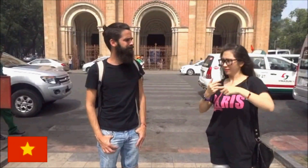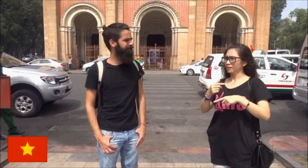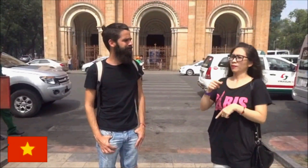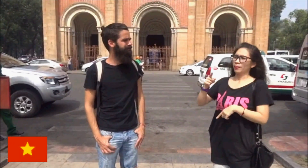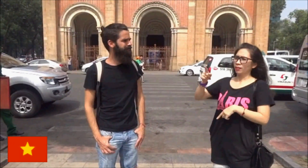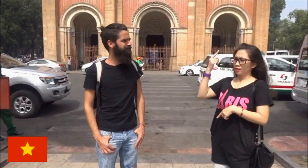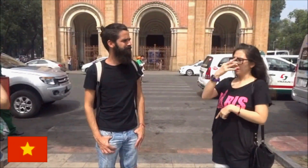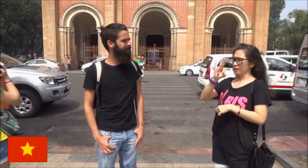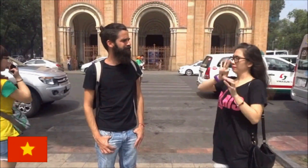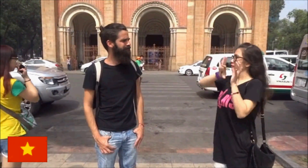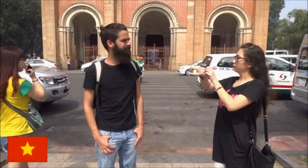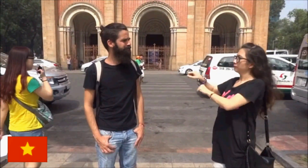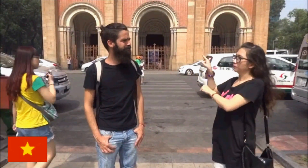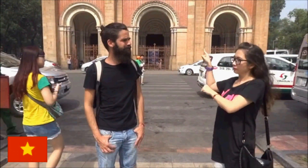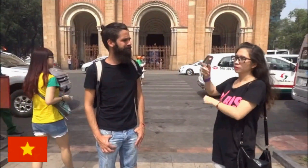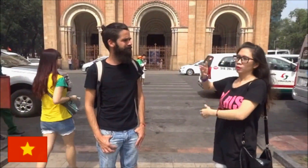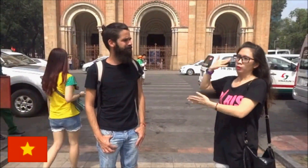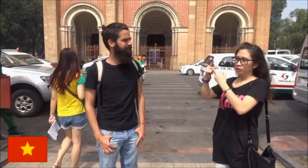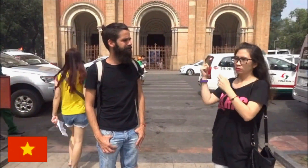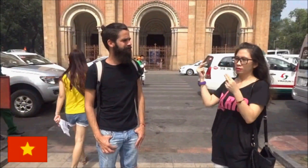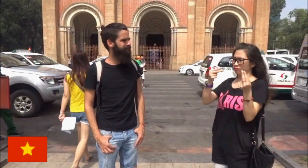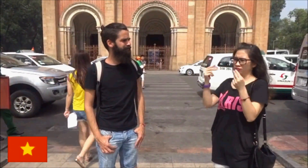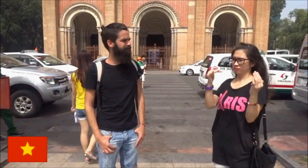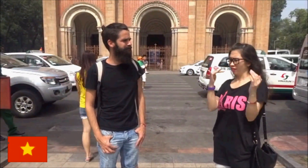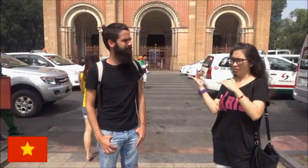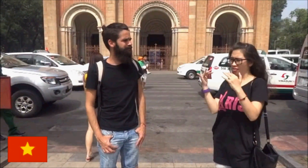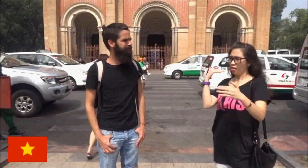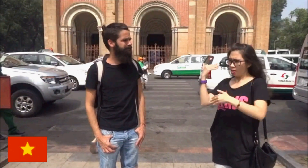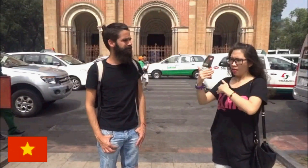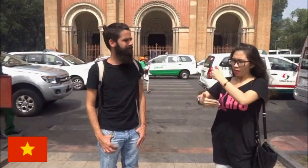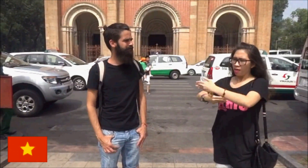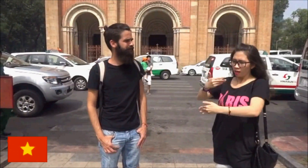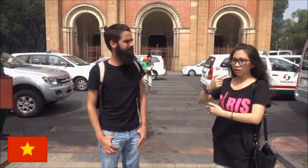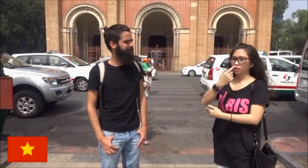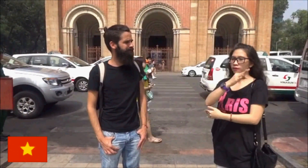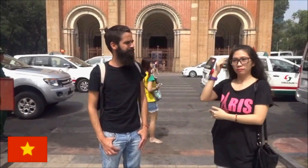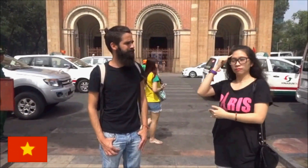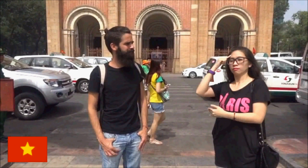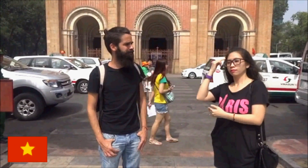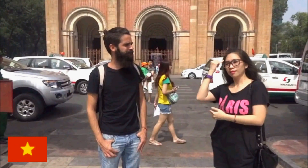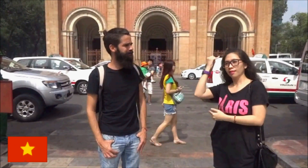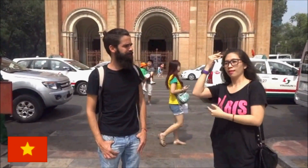On est juste en face du bâtiment mère. Pendant la guerre avec la France